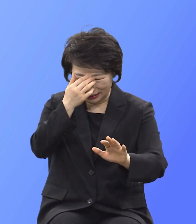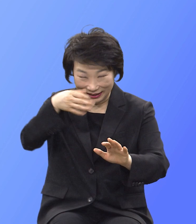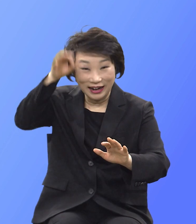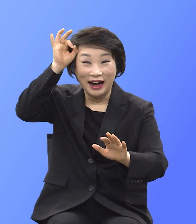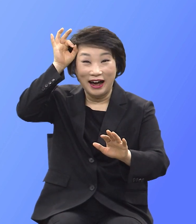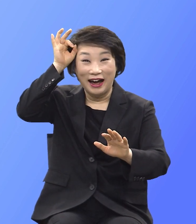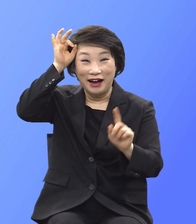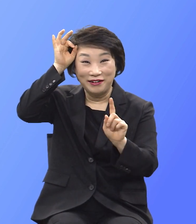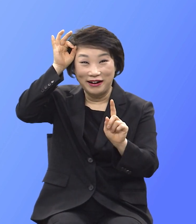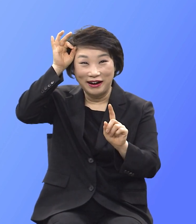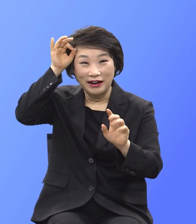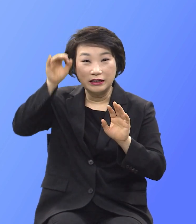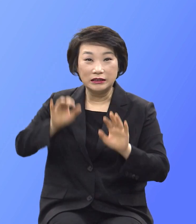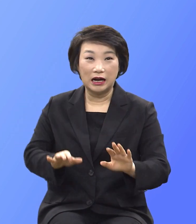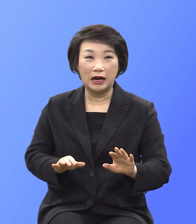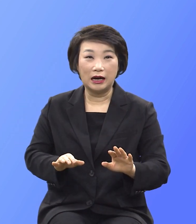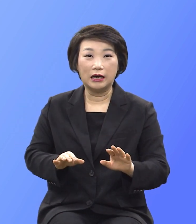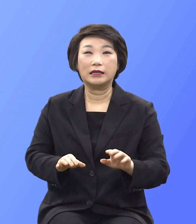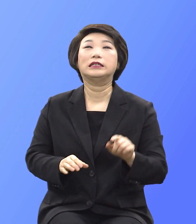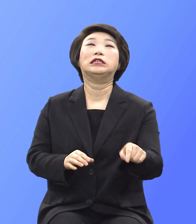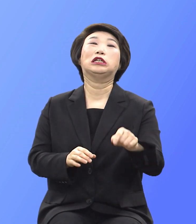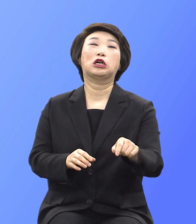이걸 어찌할까? 그래서